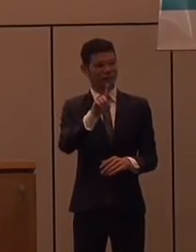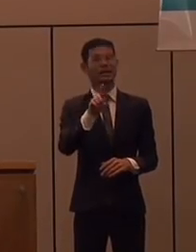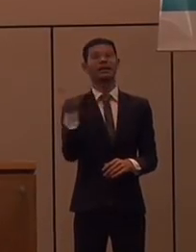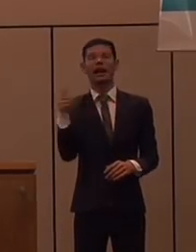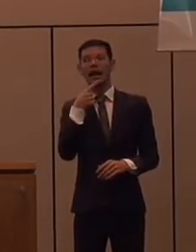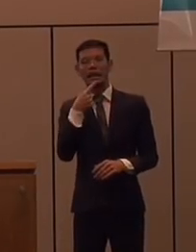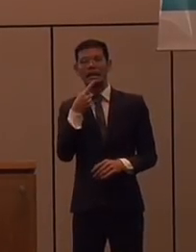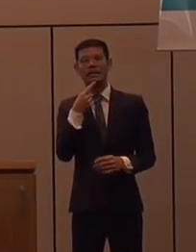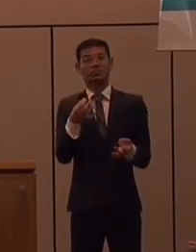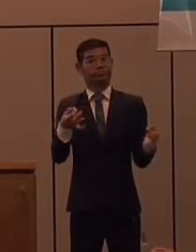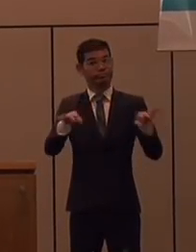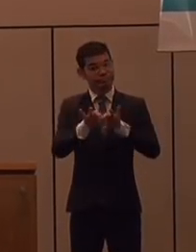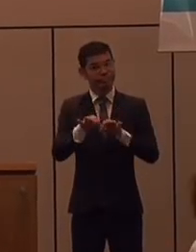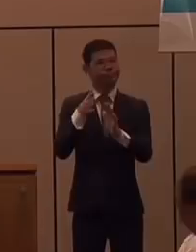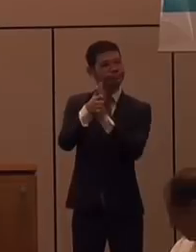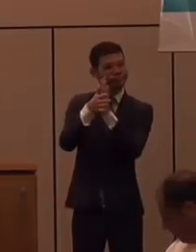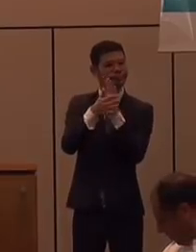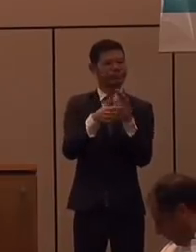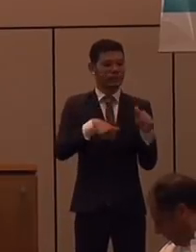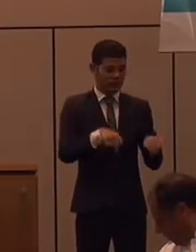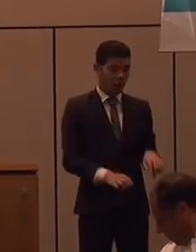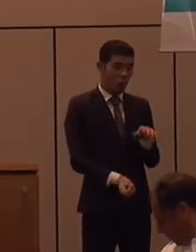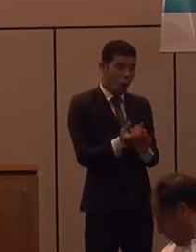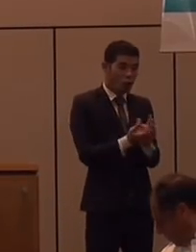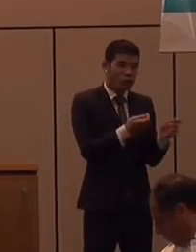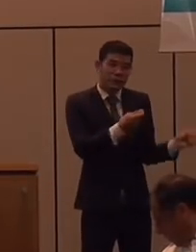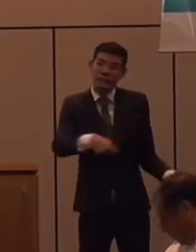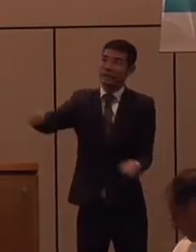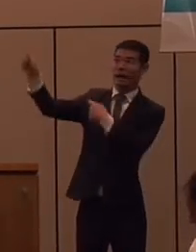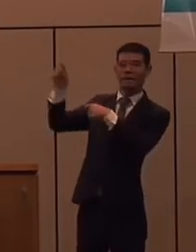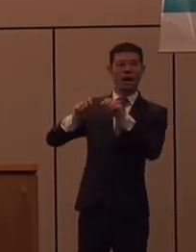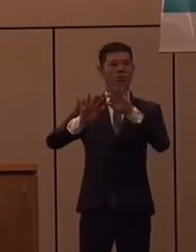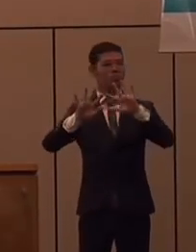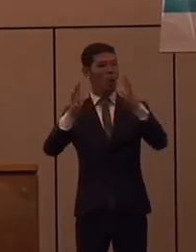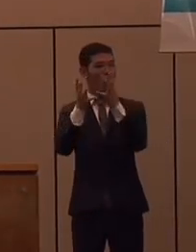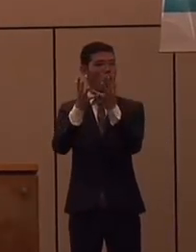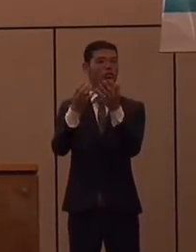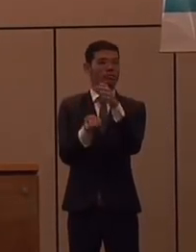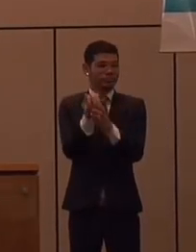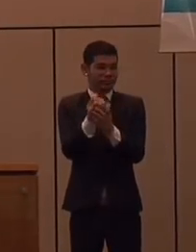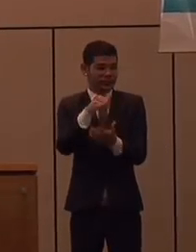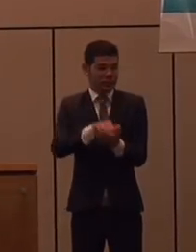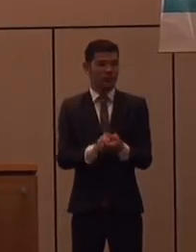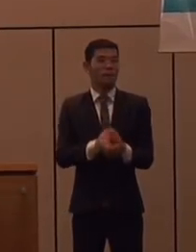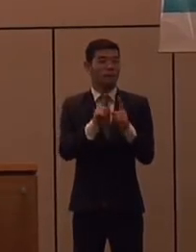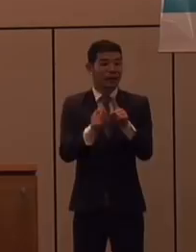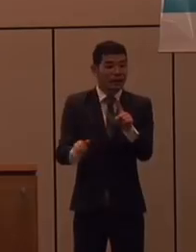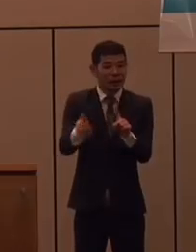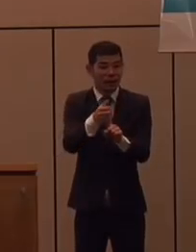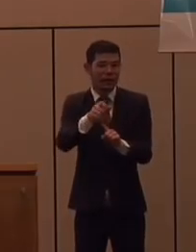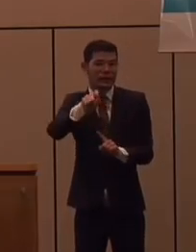productos diversificar nuestra oferta exportable en el mundo para poder lograr eso tenemos que contar con productos